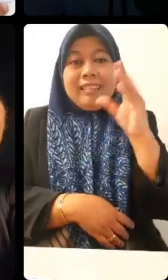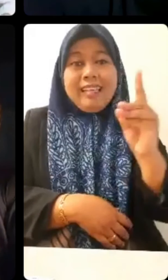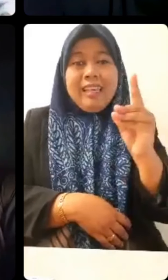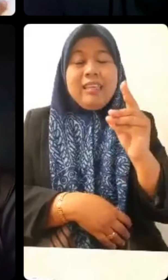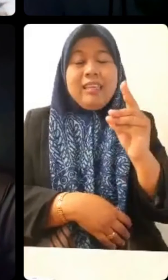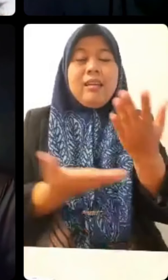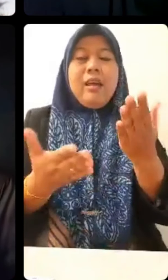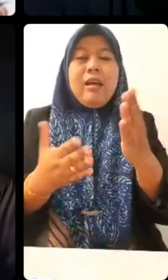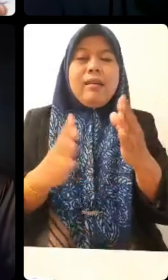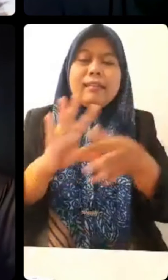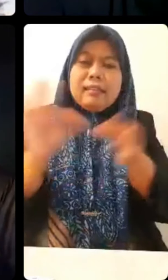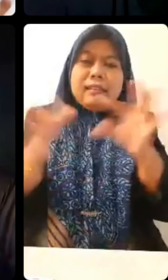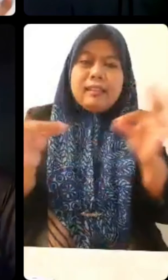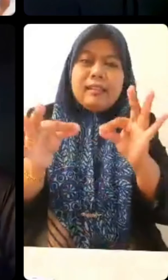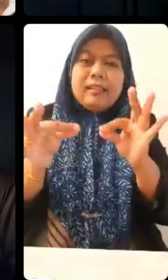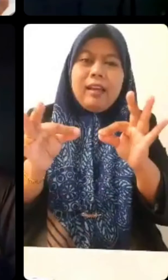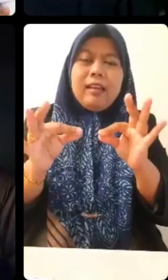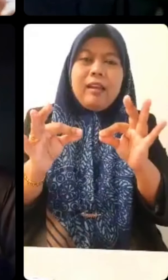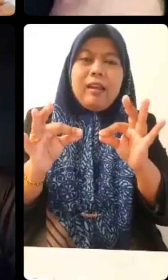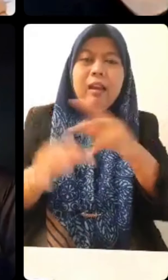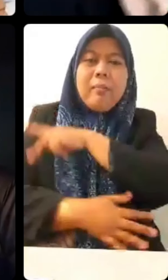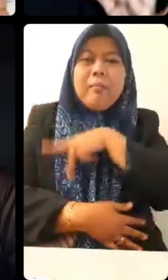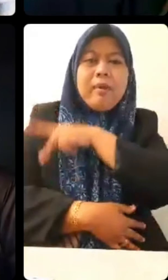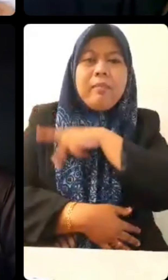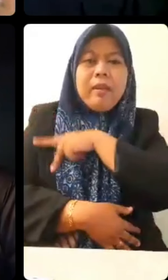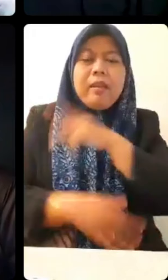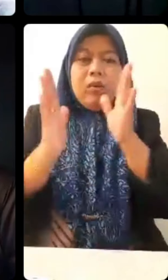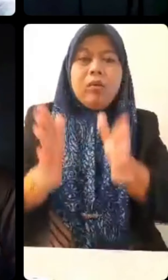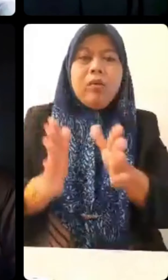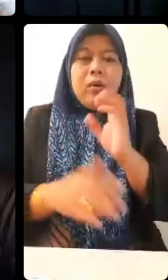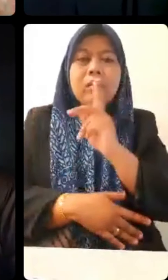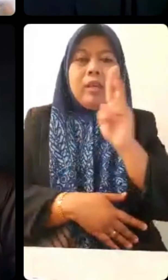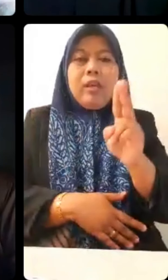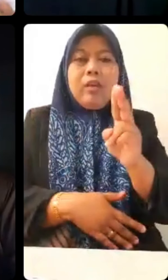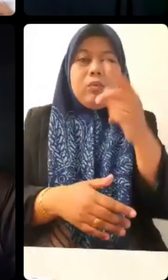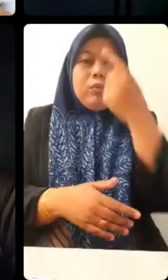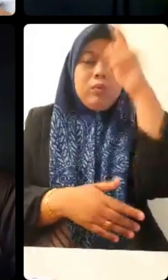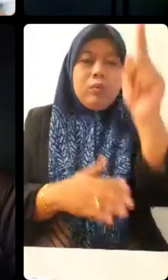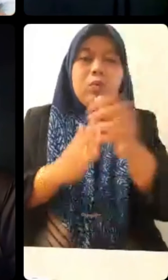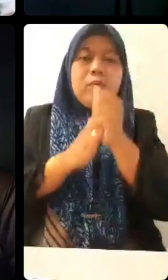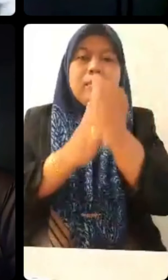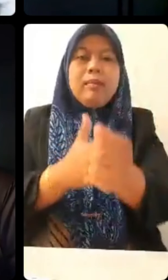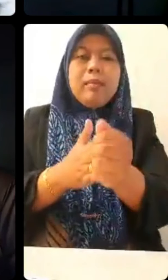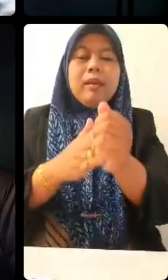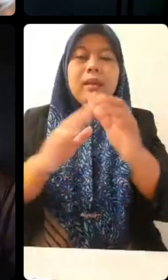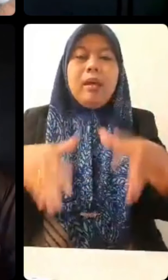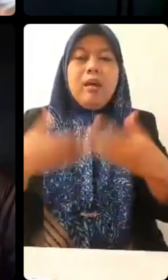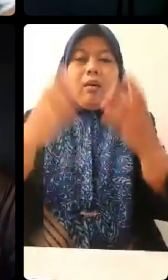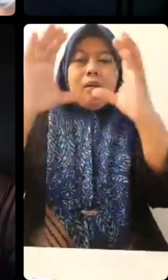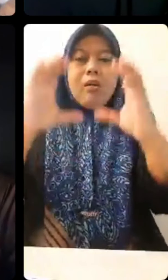OKU dalam memimpin dan bagaimana cara untuk kita cungkil potensi orang